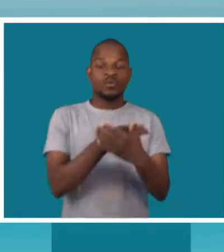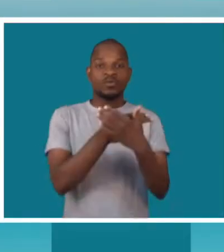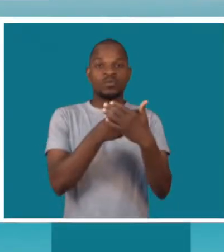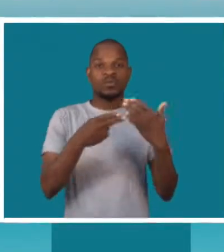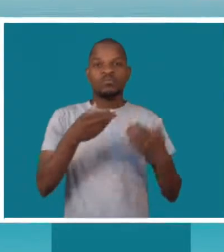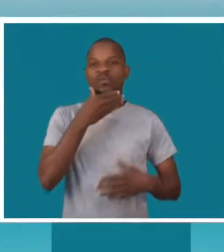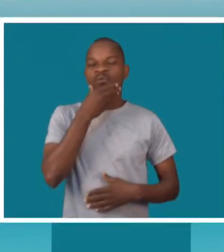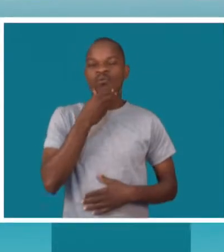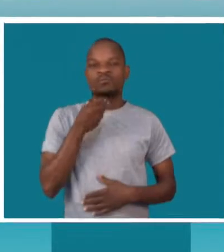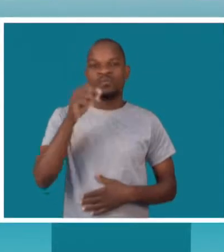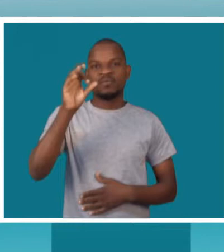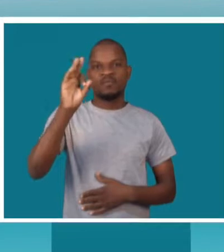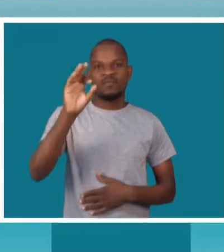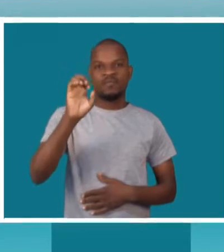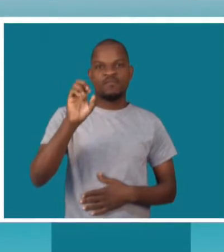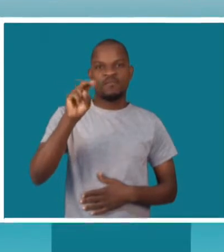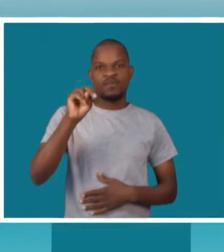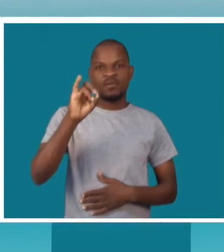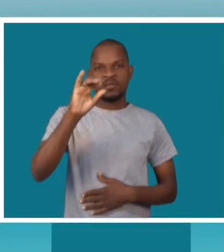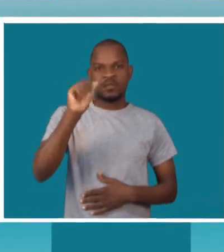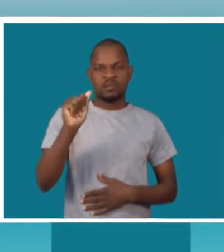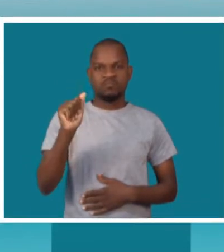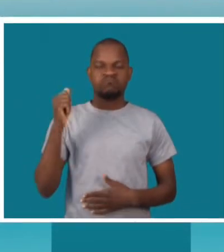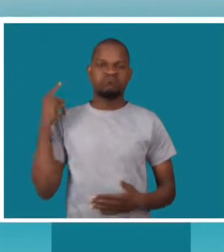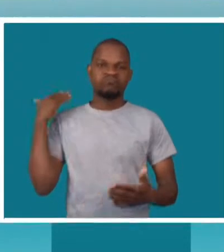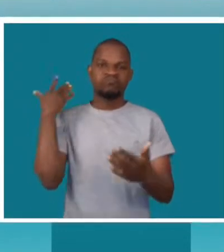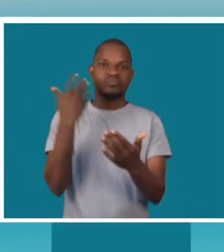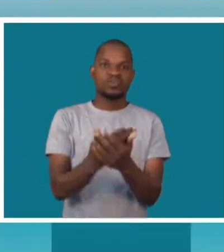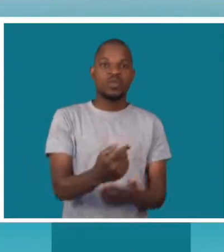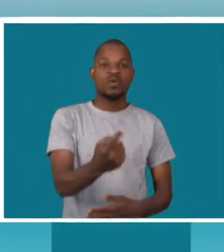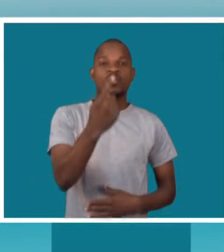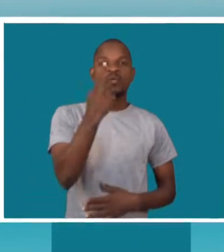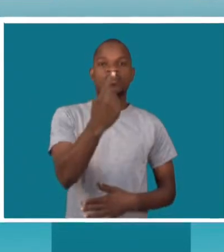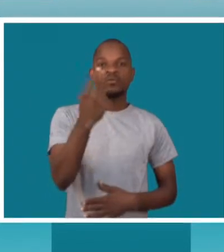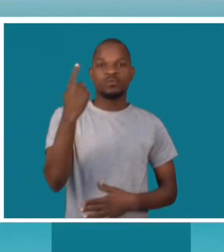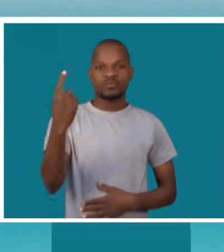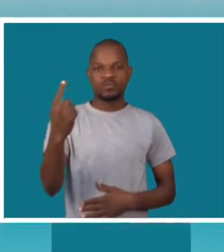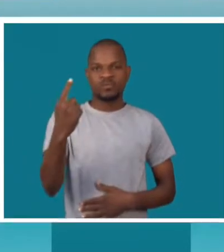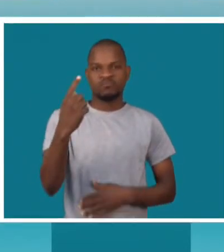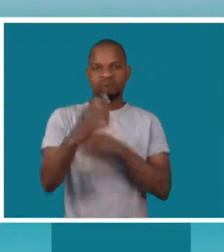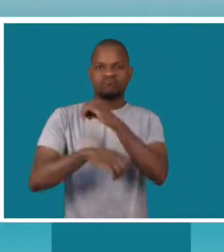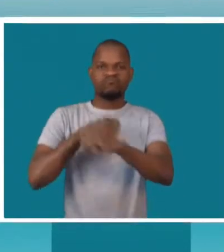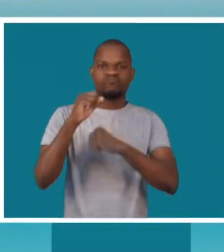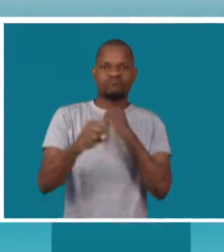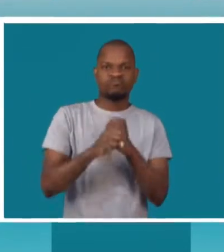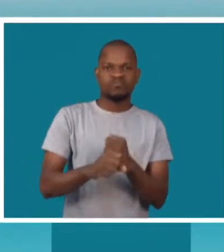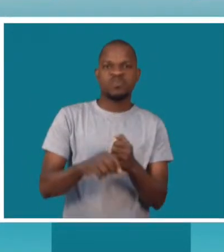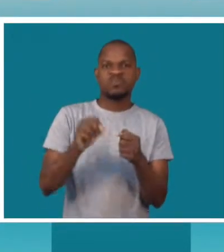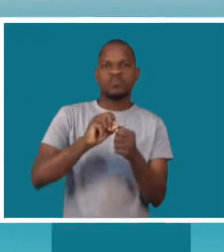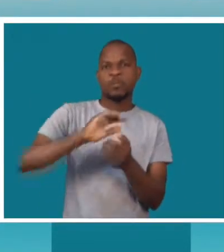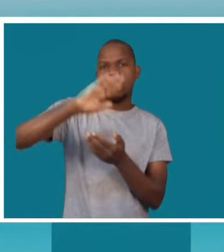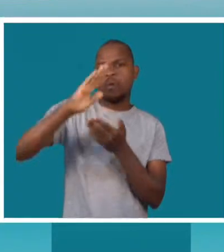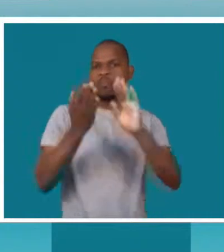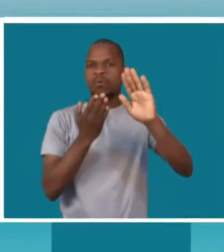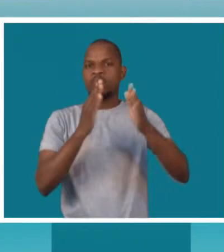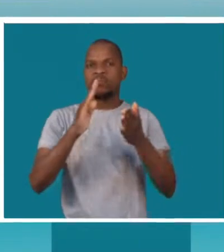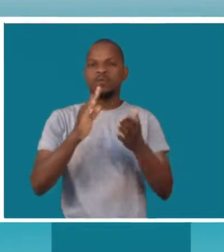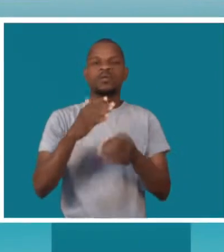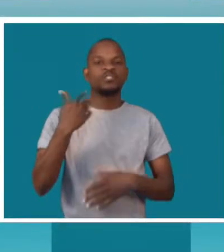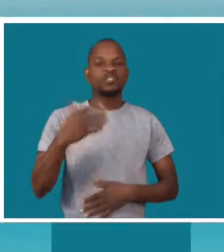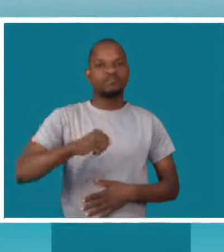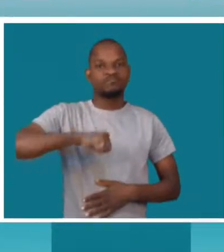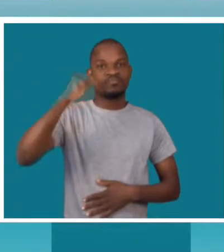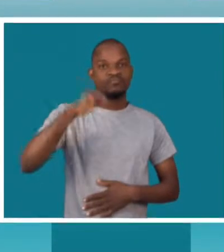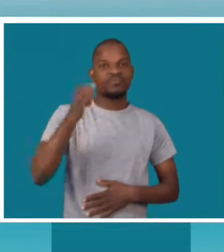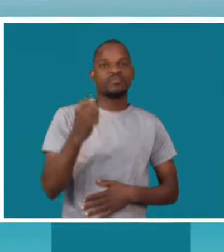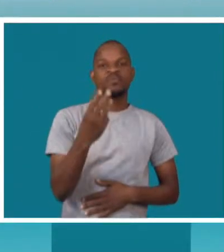Fenias Muyanga, há 11 anos, que pratica o taekwondo. Já é campeão por três vezes e, neste momento,